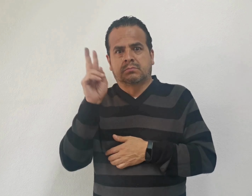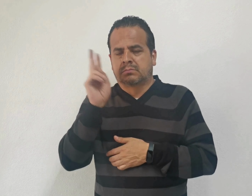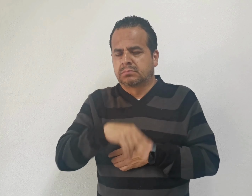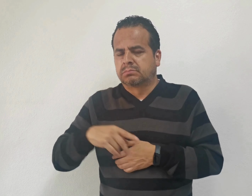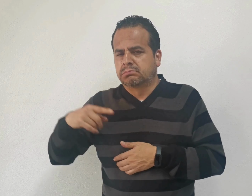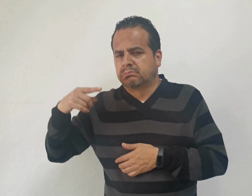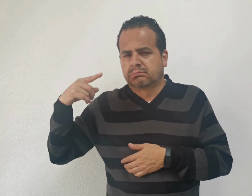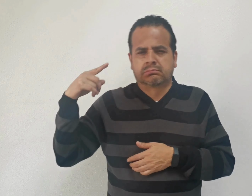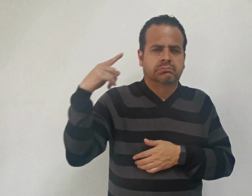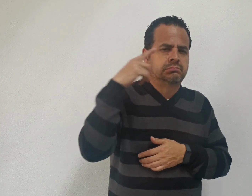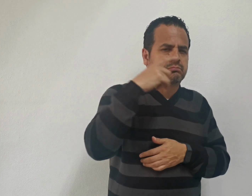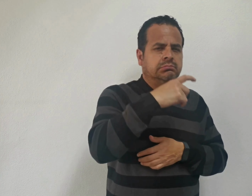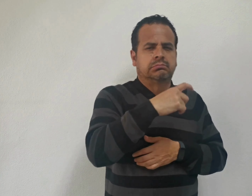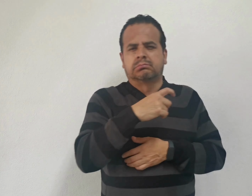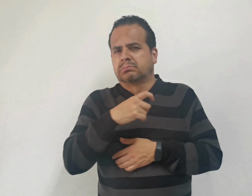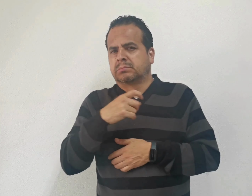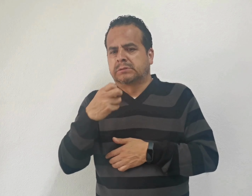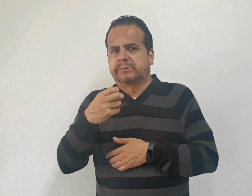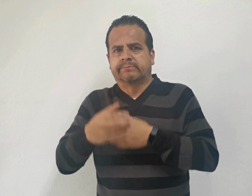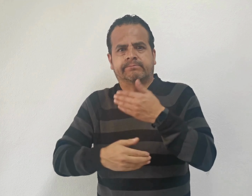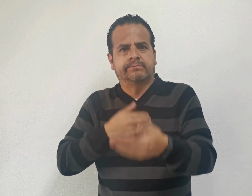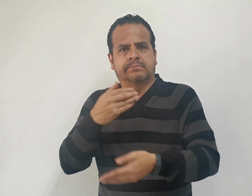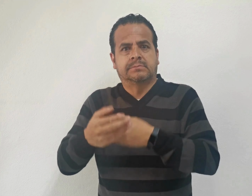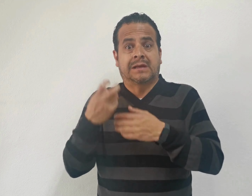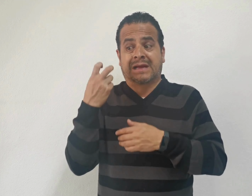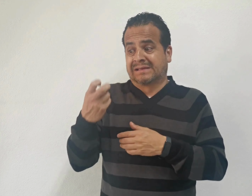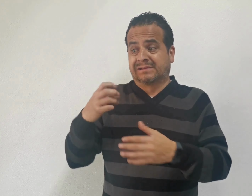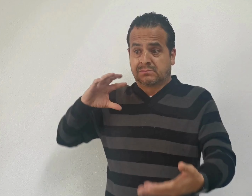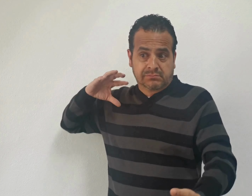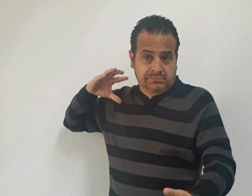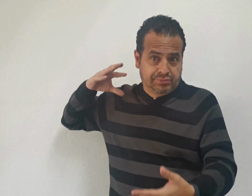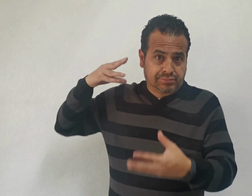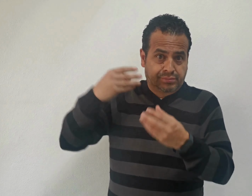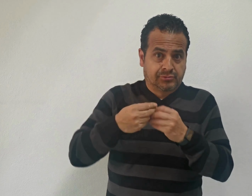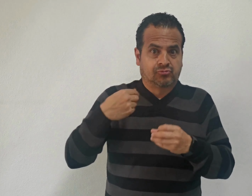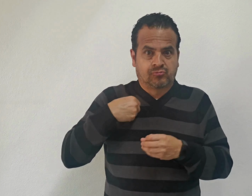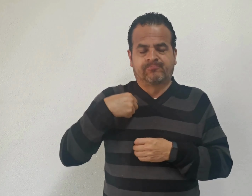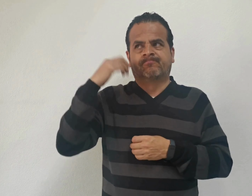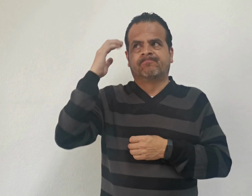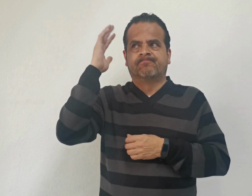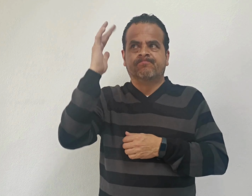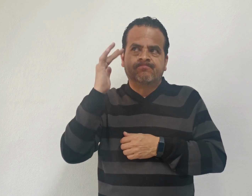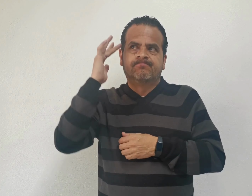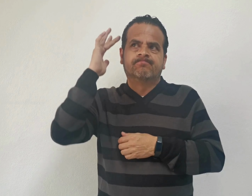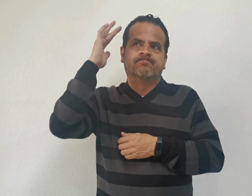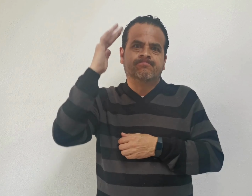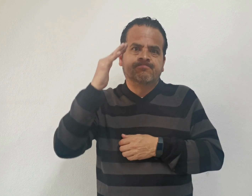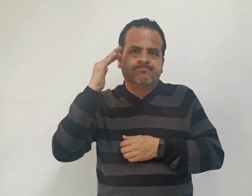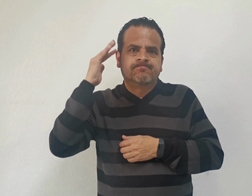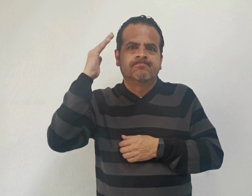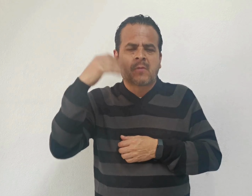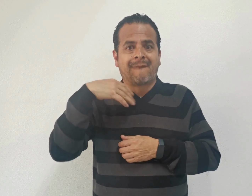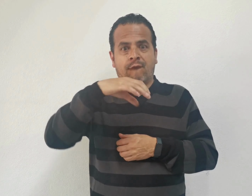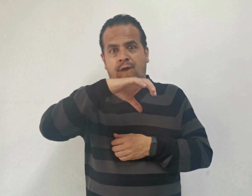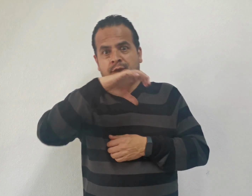o estuvo muy cañón pero lo logramos o ya ya terminó entonces creo que es más bien esa